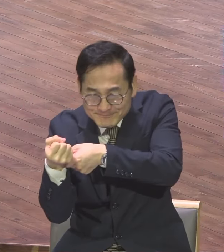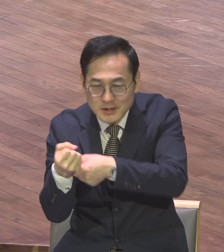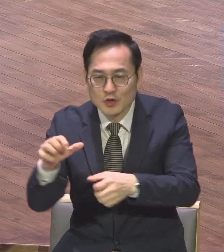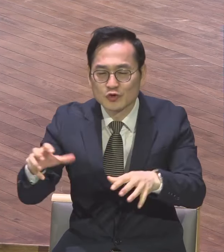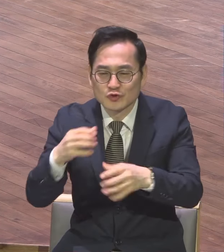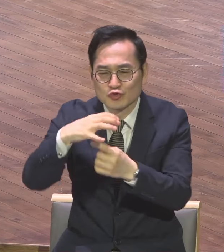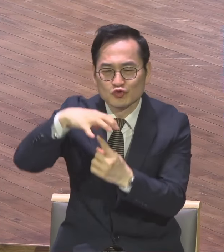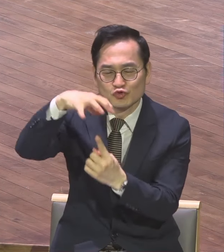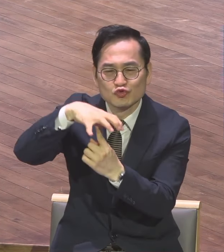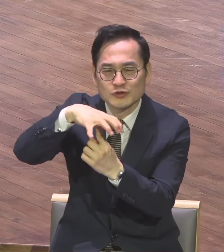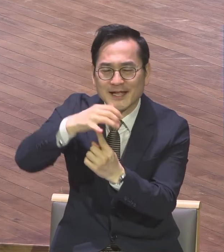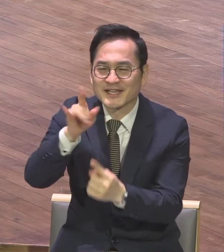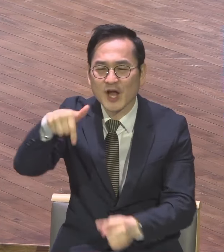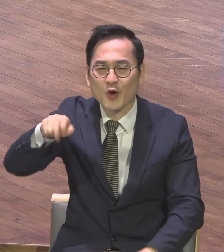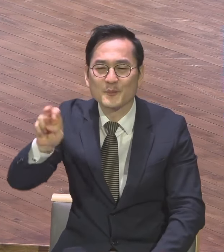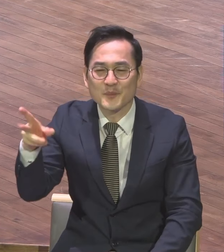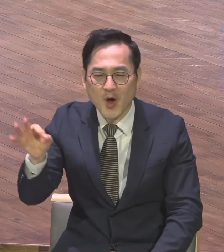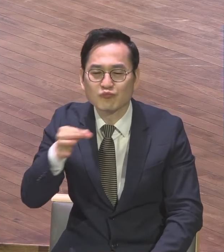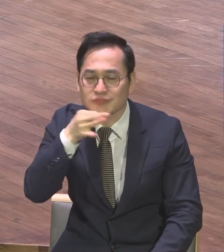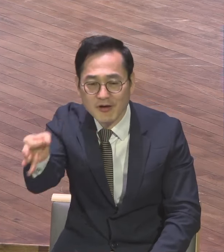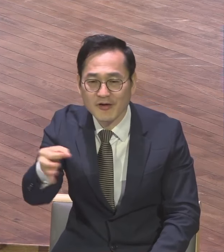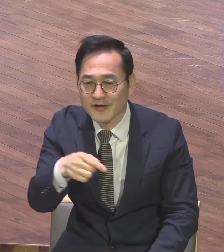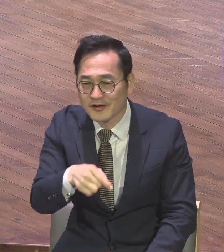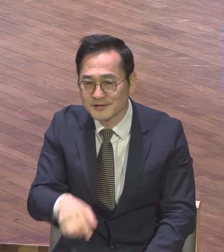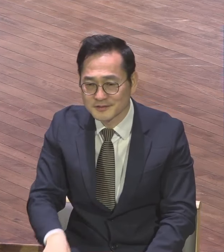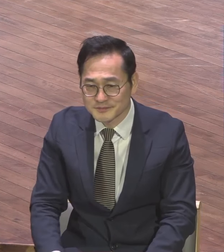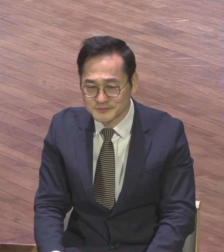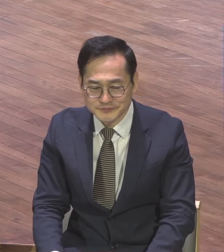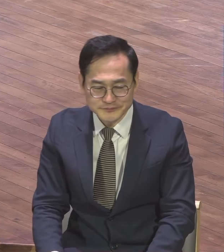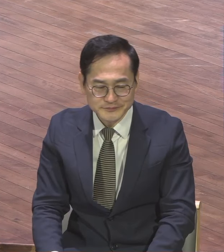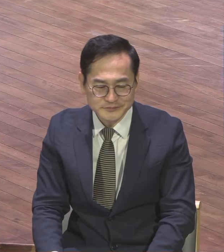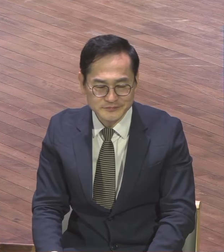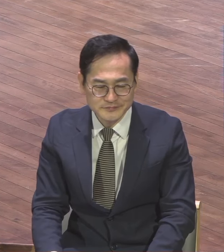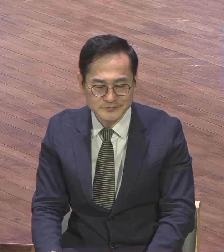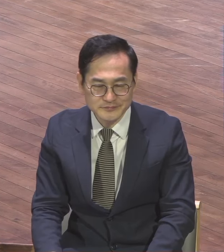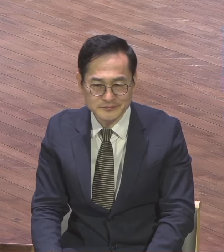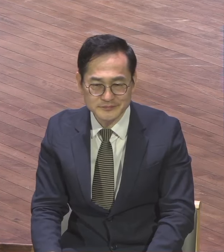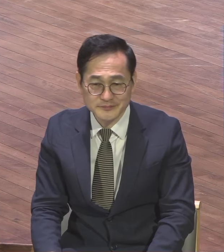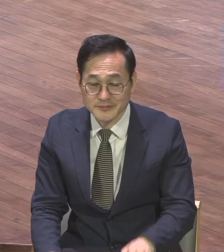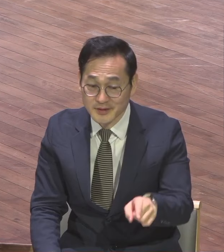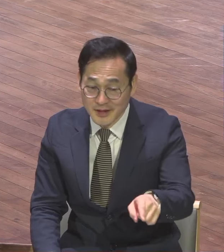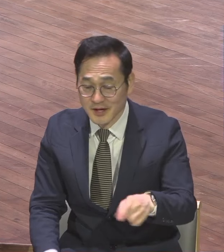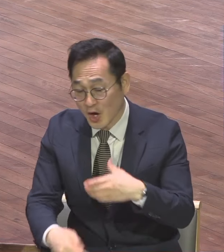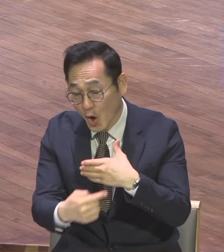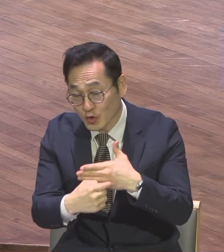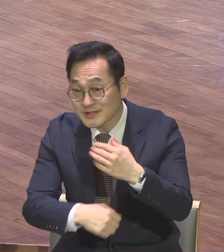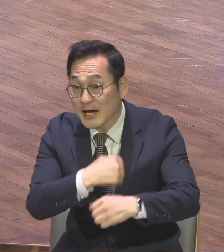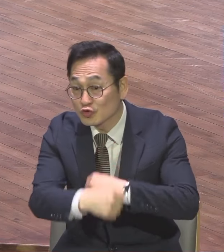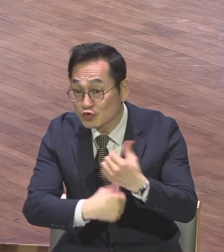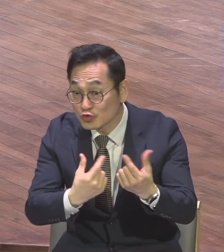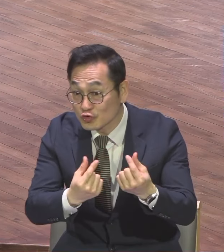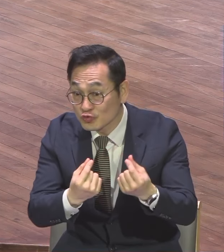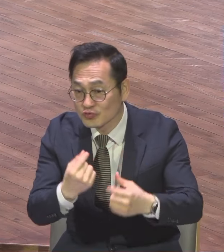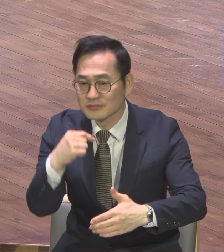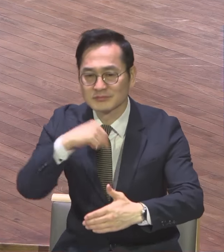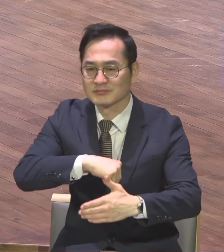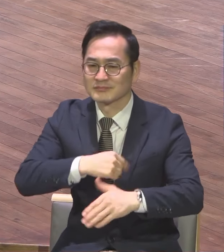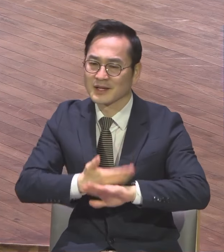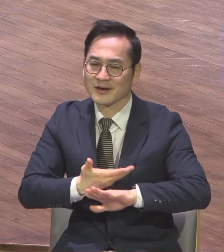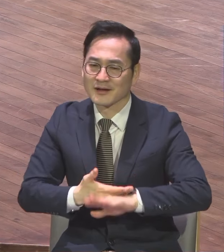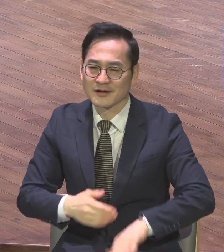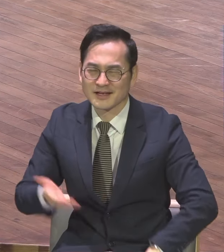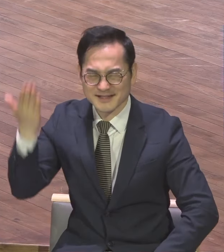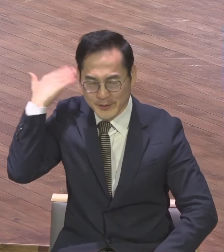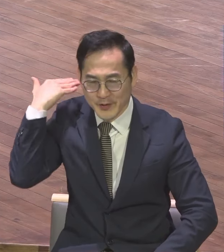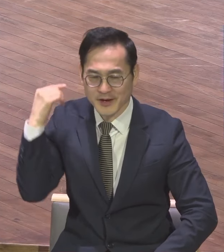못했어요. 지금 홍콩이 끝으로는 자유를 주고 있는 것 같지만은 과거 글로벌